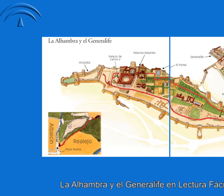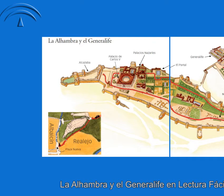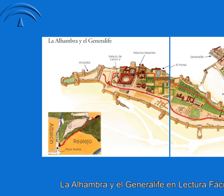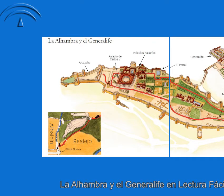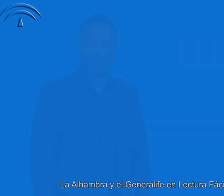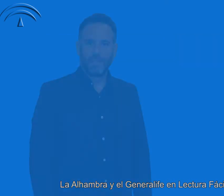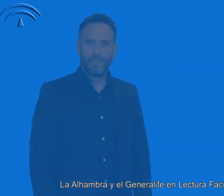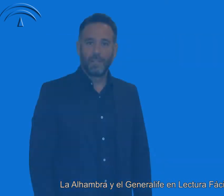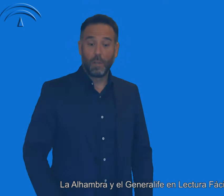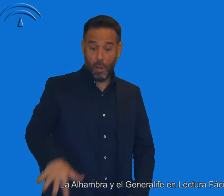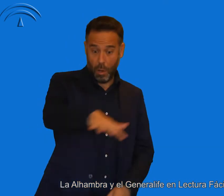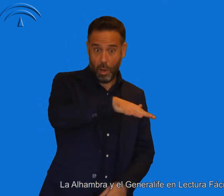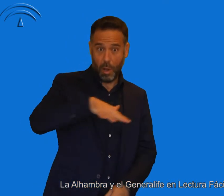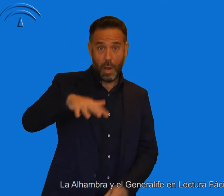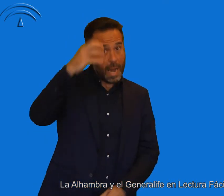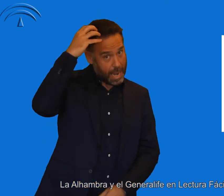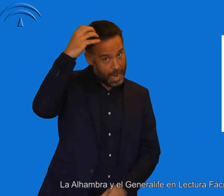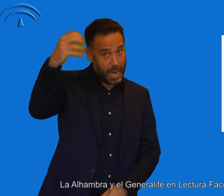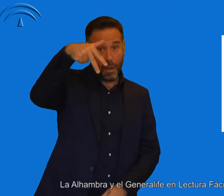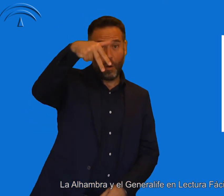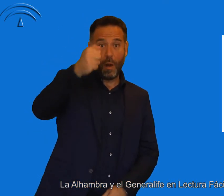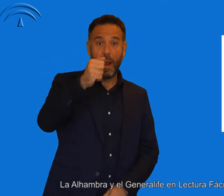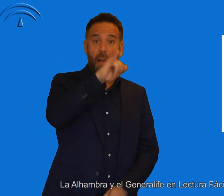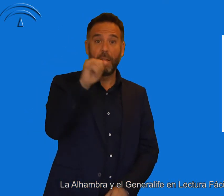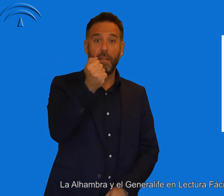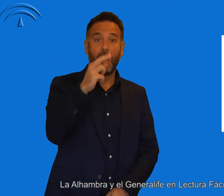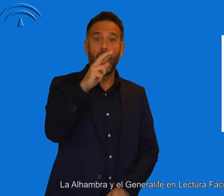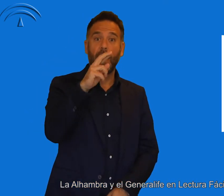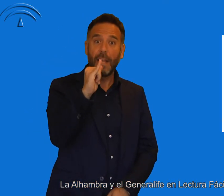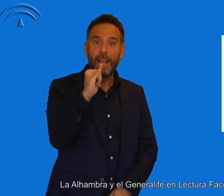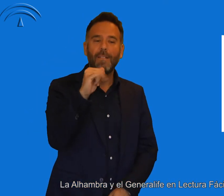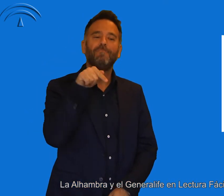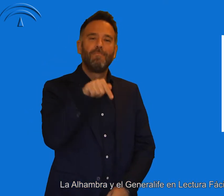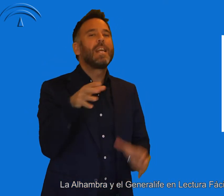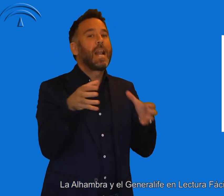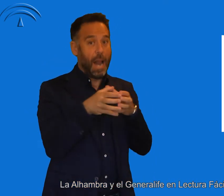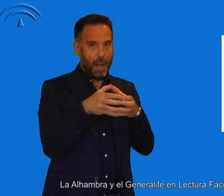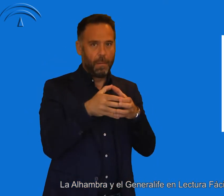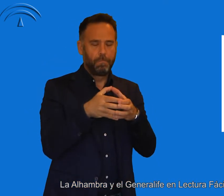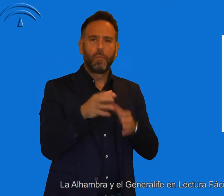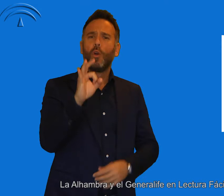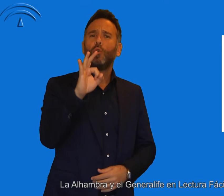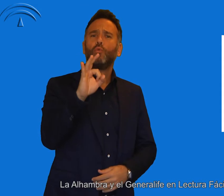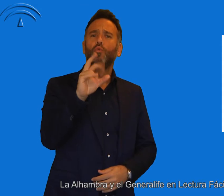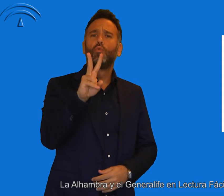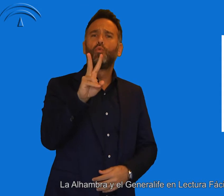Introducción. El reino nazarí de Granada. Los sultanes nazaríes,